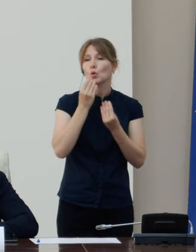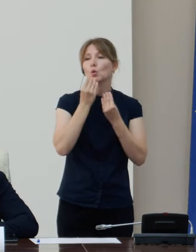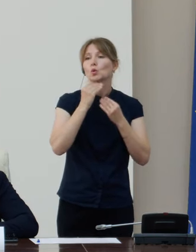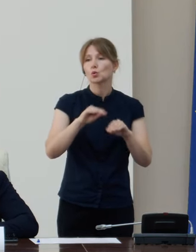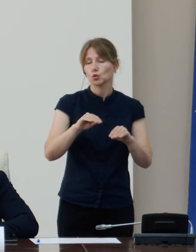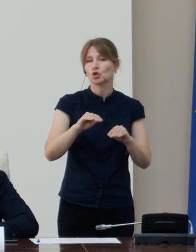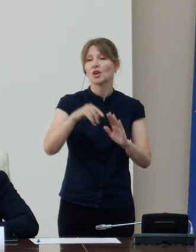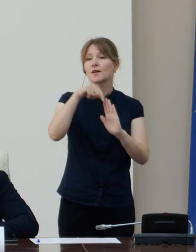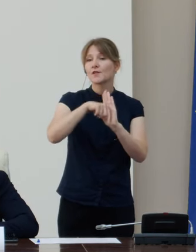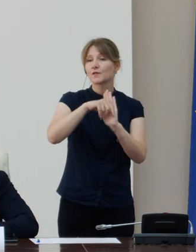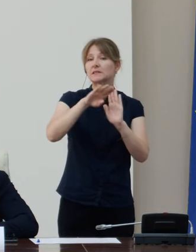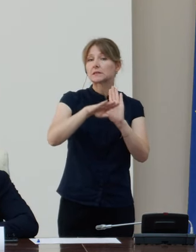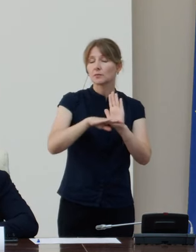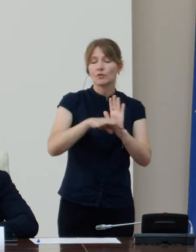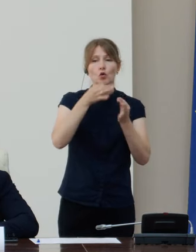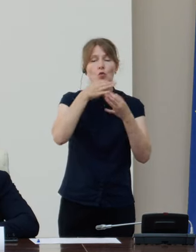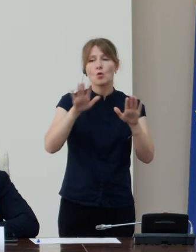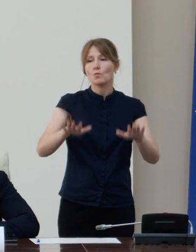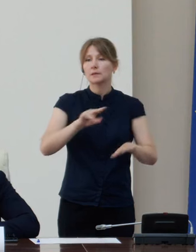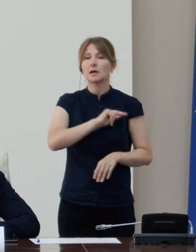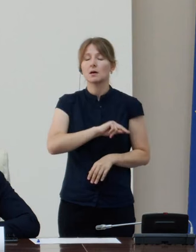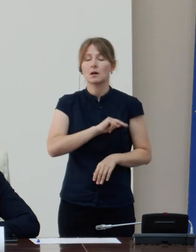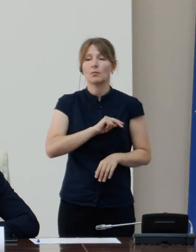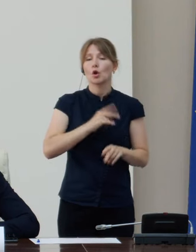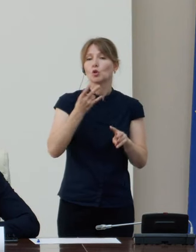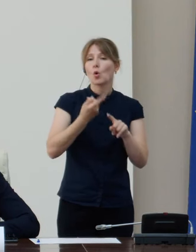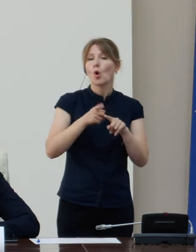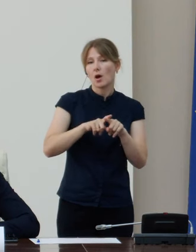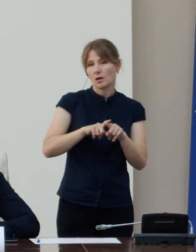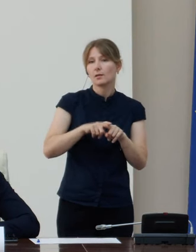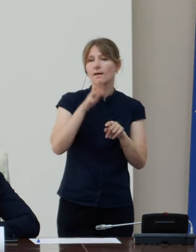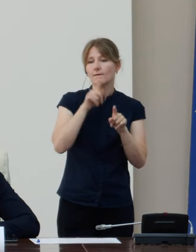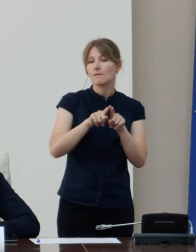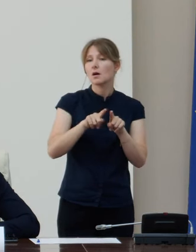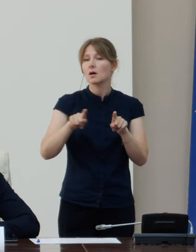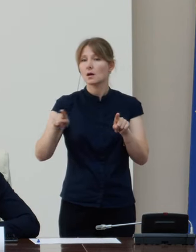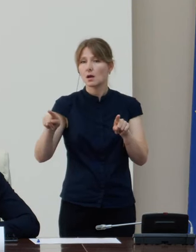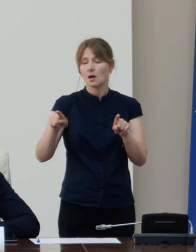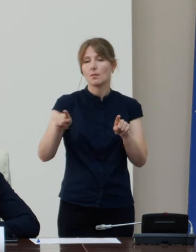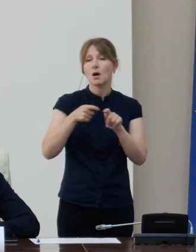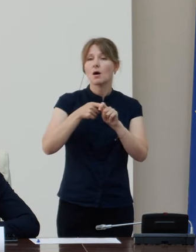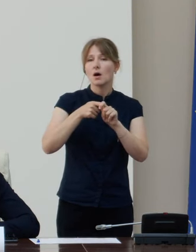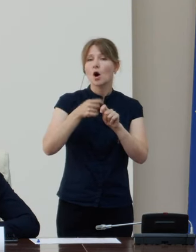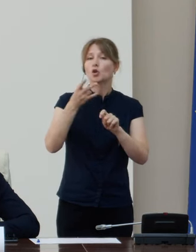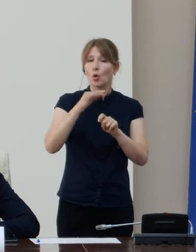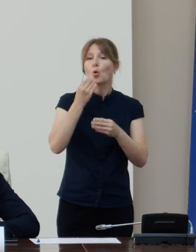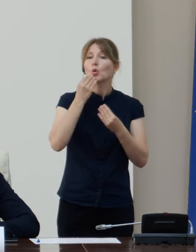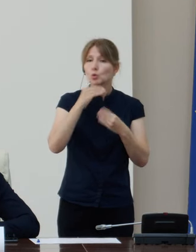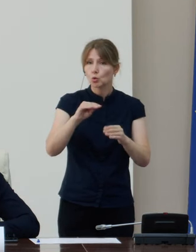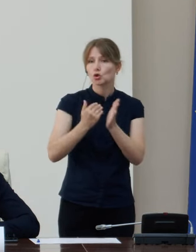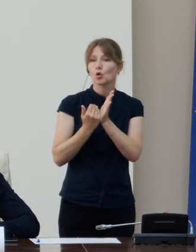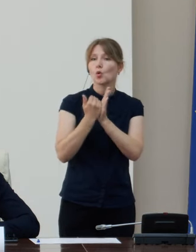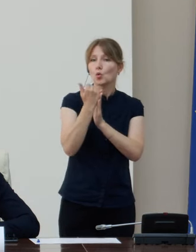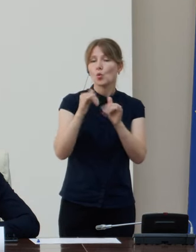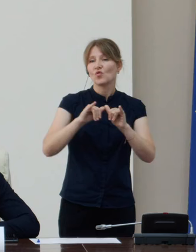în orice loc. Asta va asigura durabilitatea și creșterea oportunităților pentru